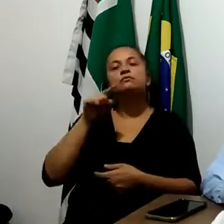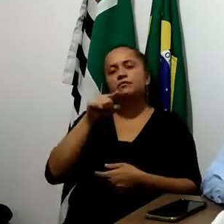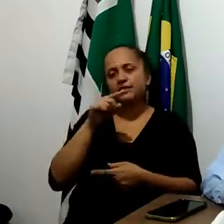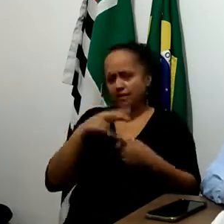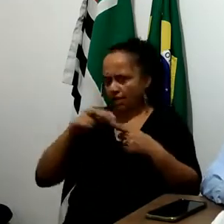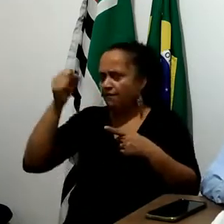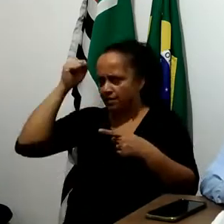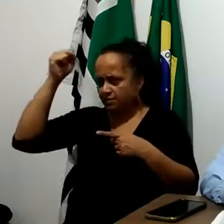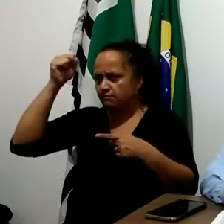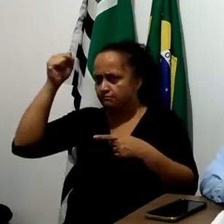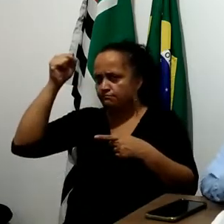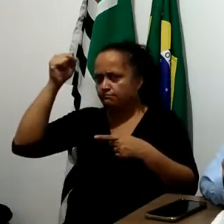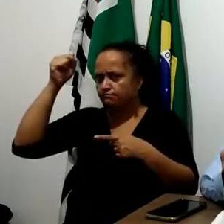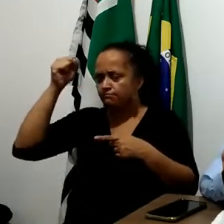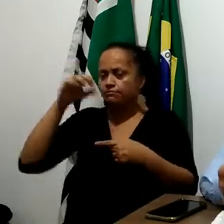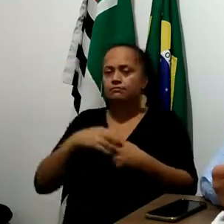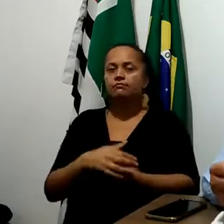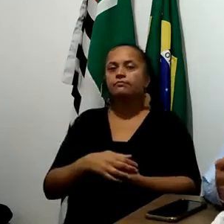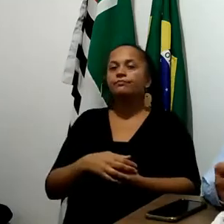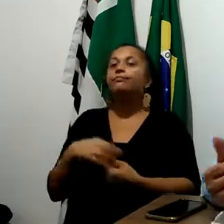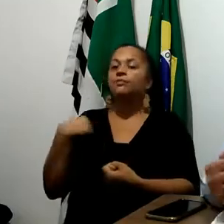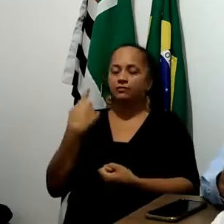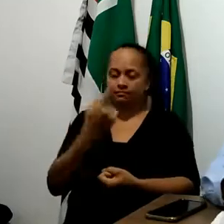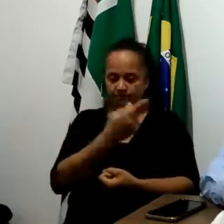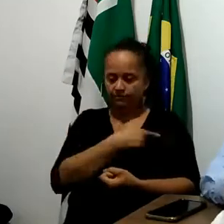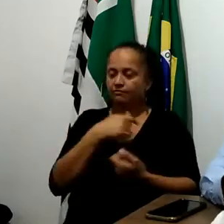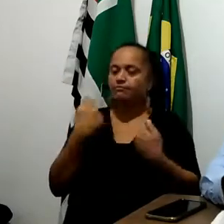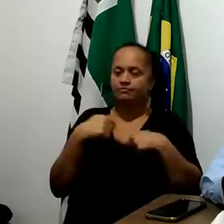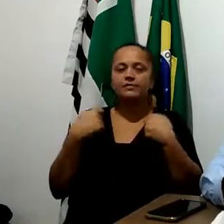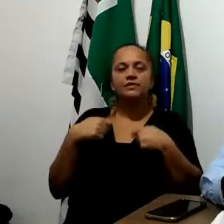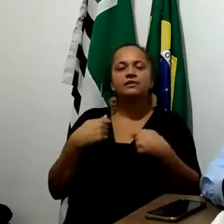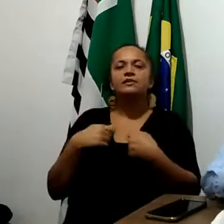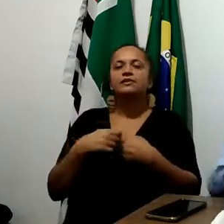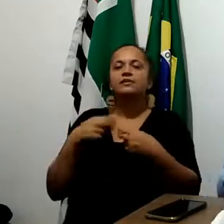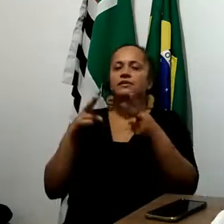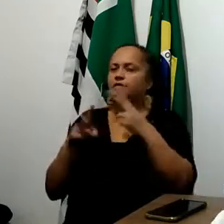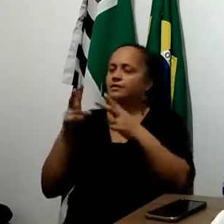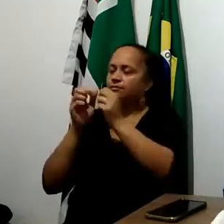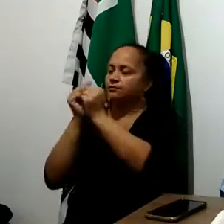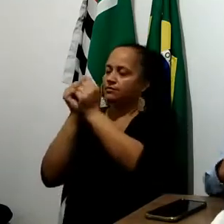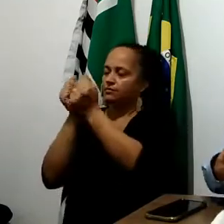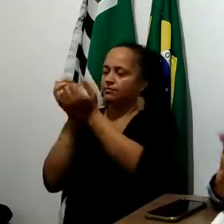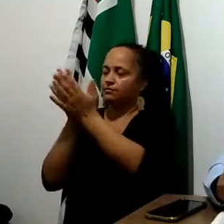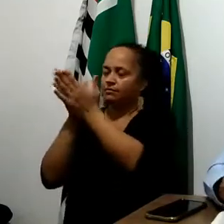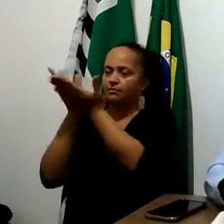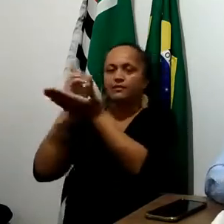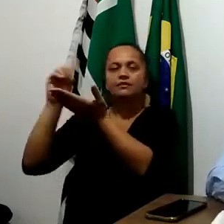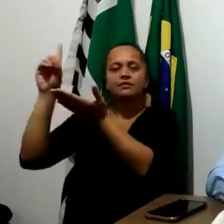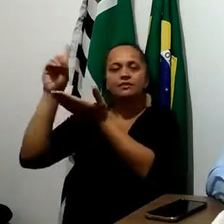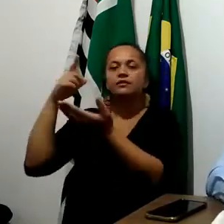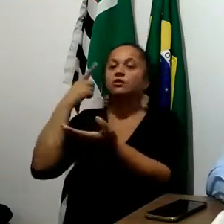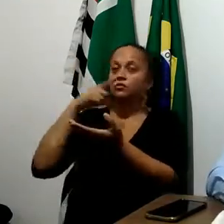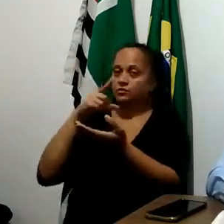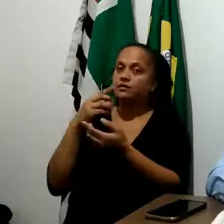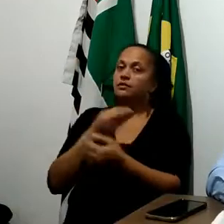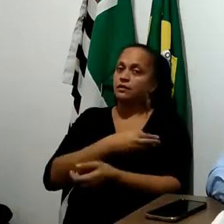esse dia mau? Nós precisamos estar revestidos dessa armadura para a gente conseguir vencer esse dia